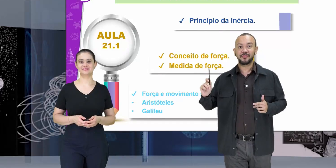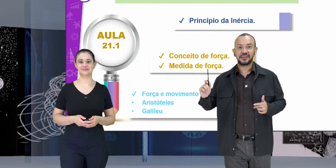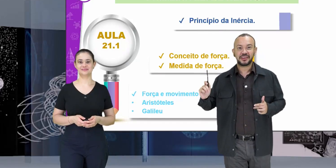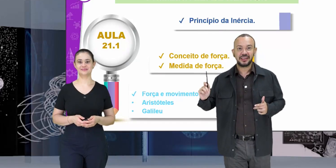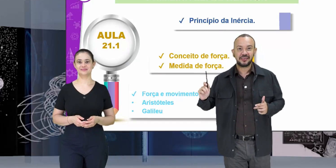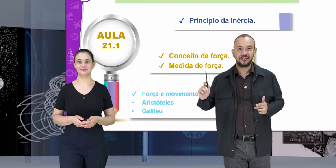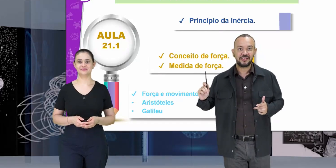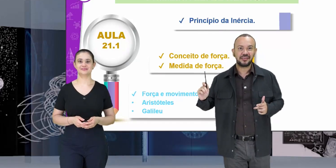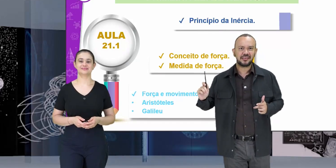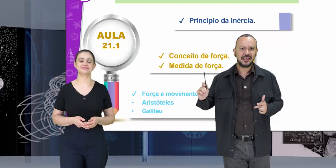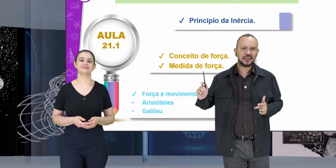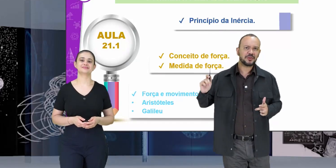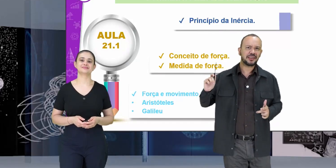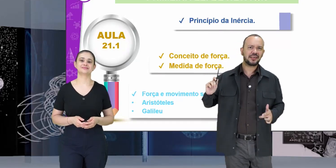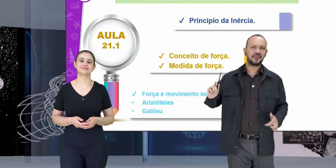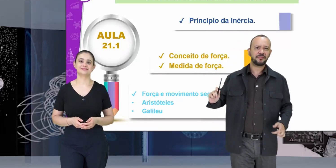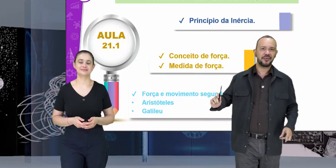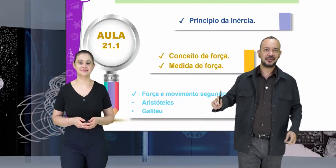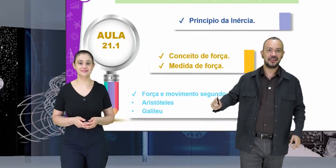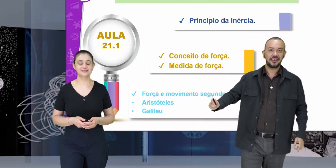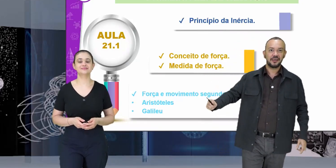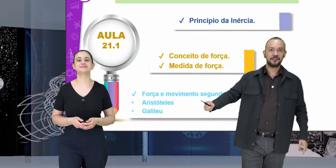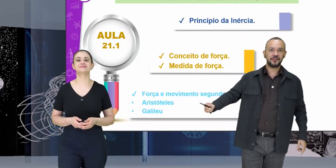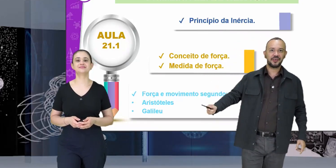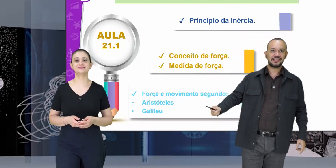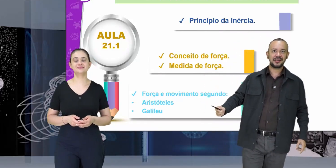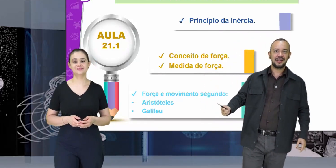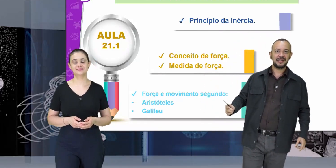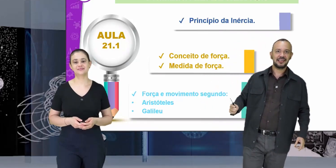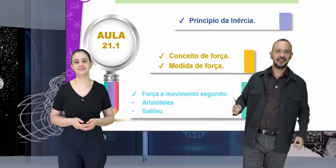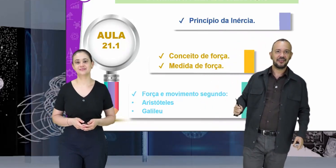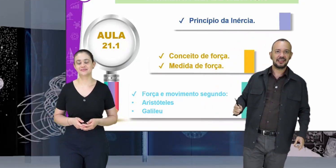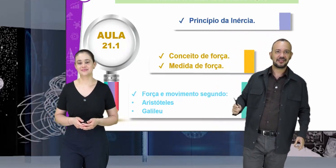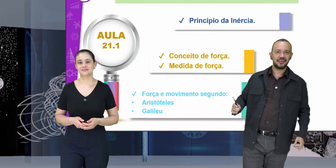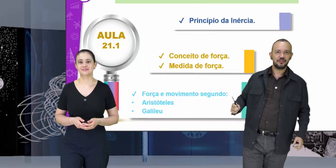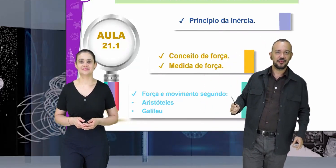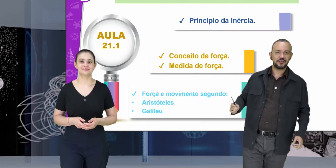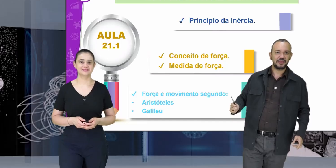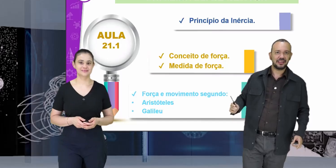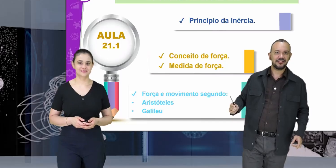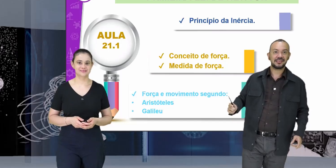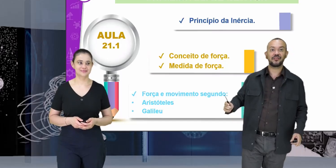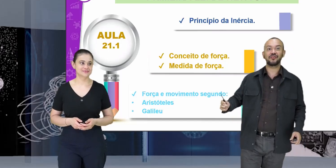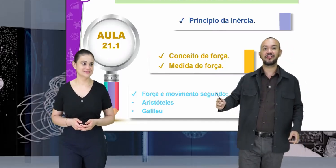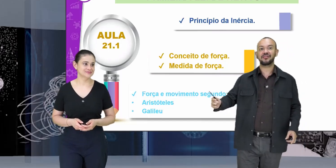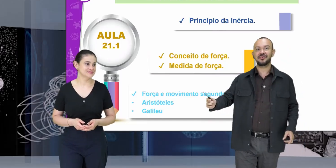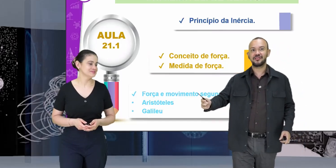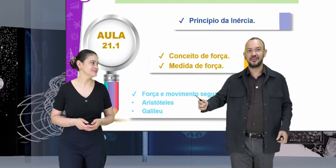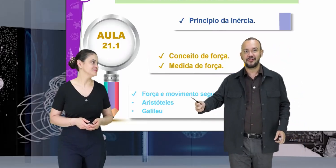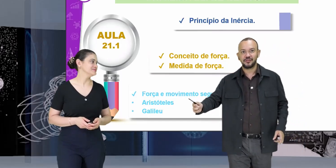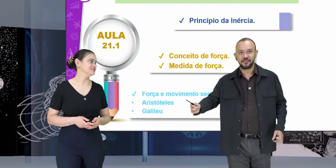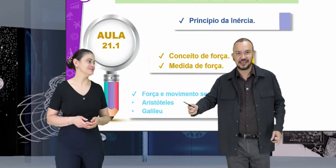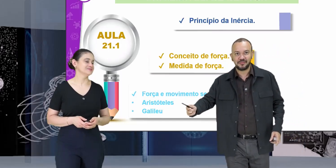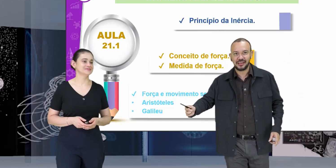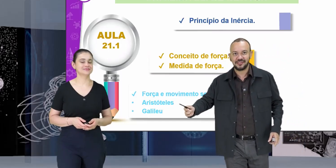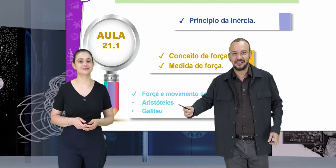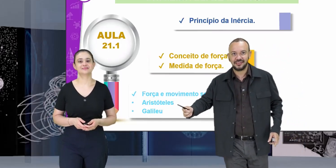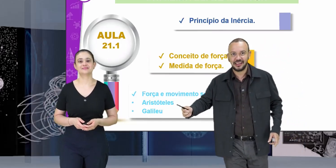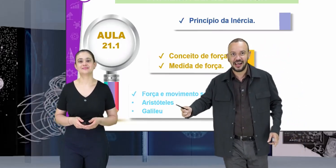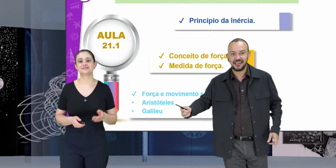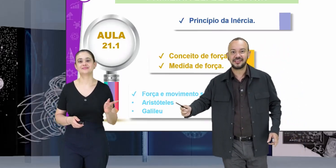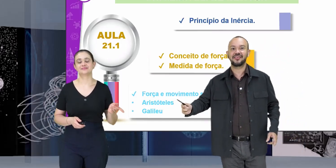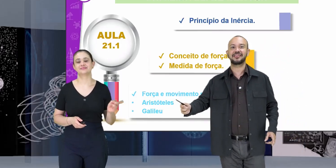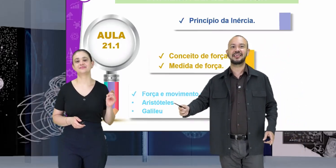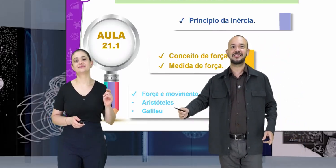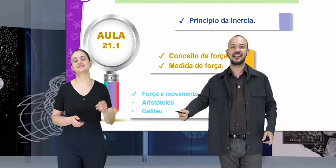como medir, com que unidade, medida da força, força e, olha só, movimento, segundo os pensamentos